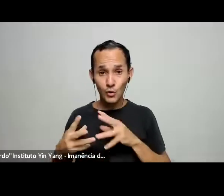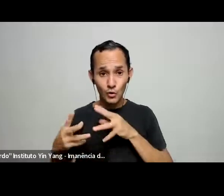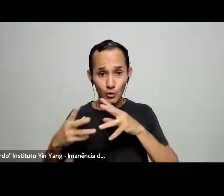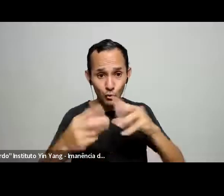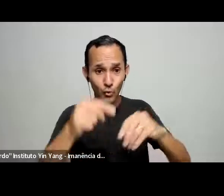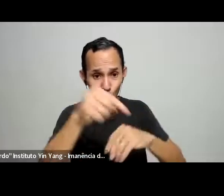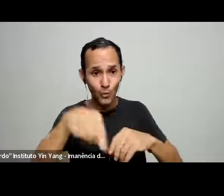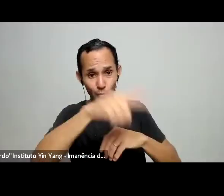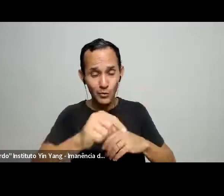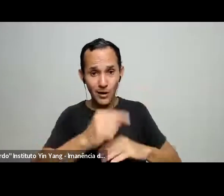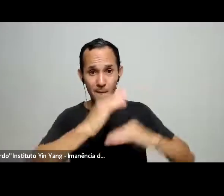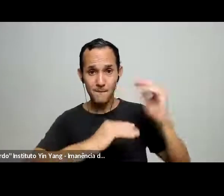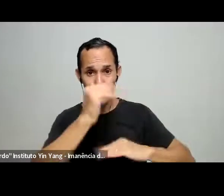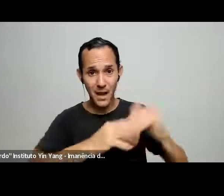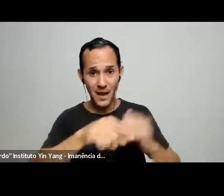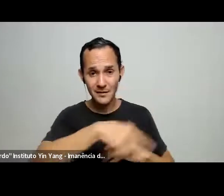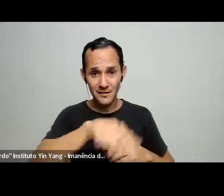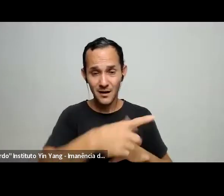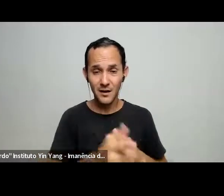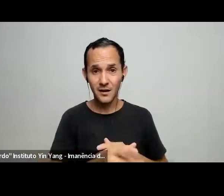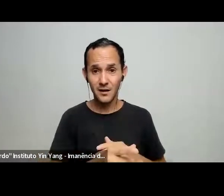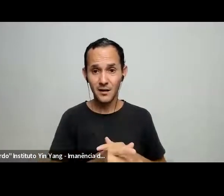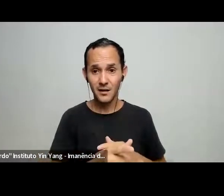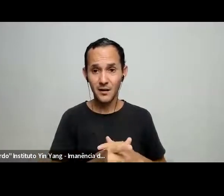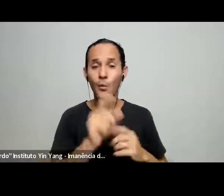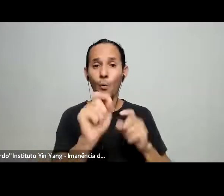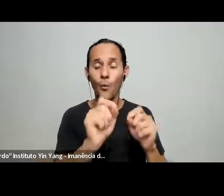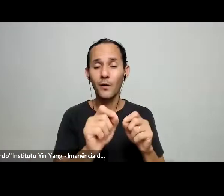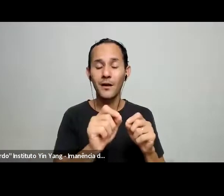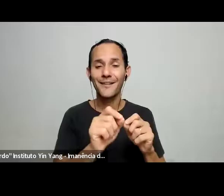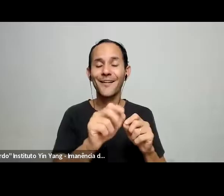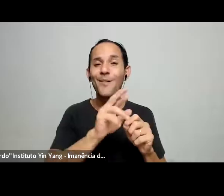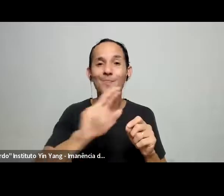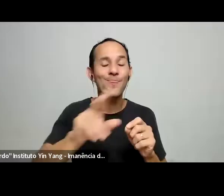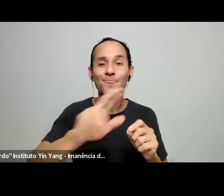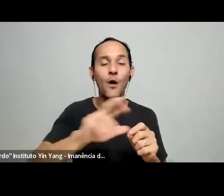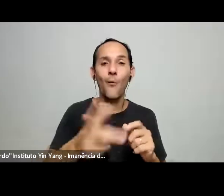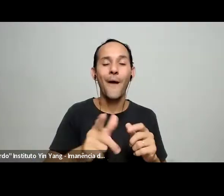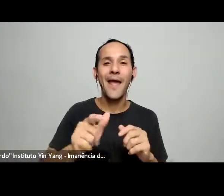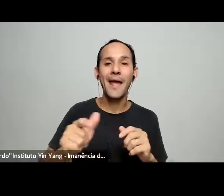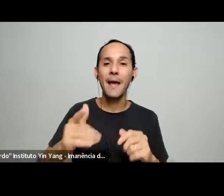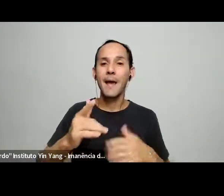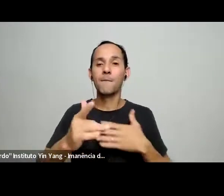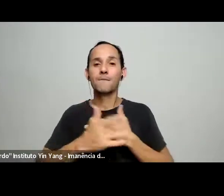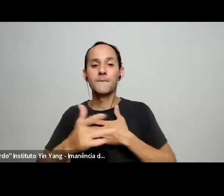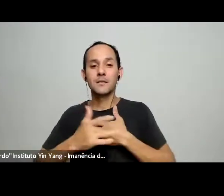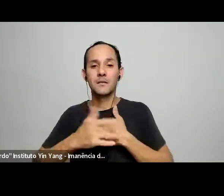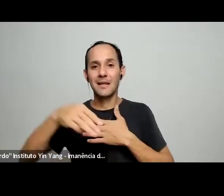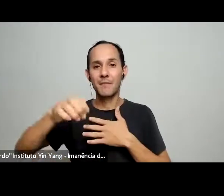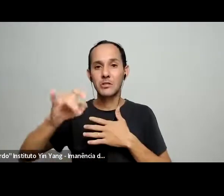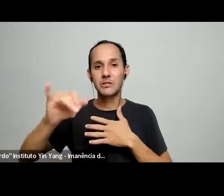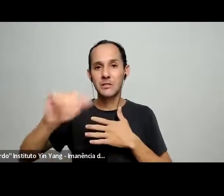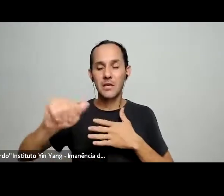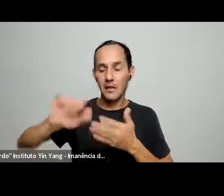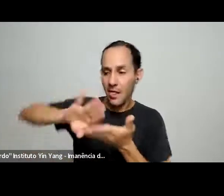práticas integrativas, obviamente que elas não afastam a medicina convencional. Elas vêm já com